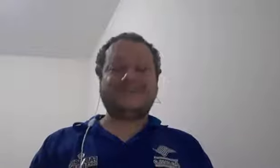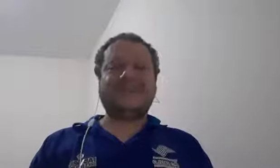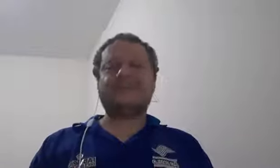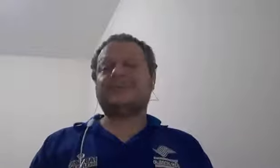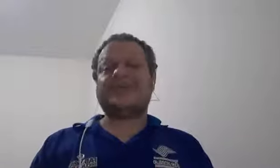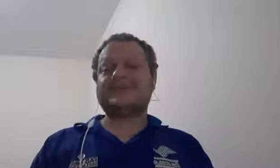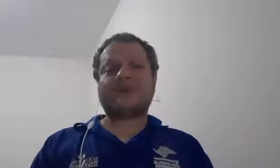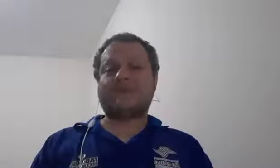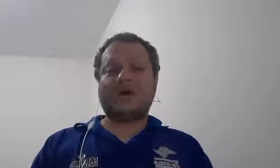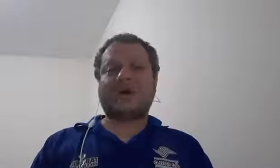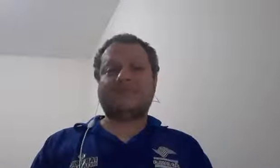Sinal de Bresser Moca.